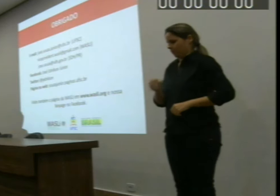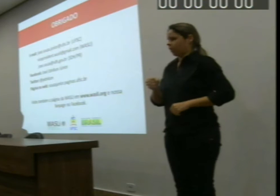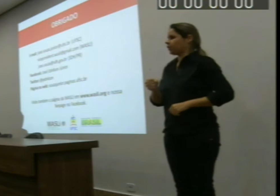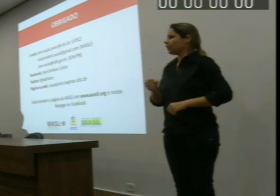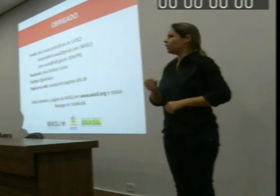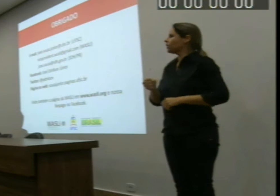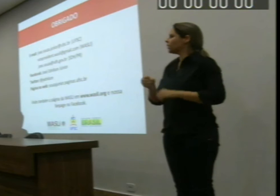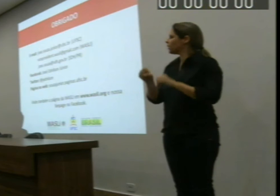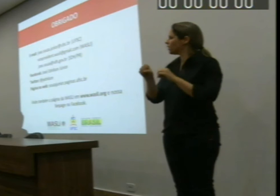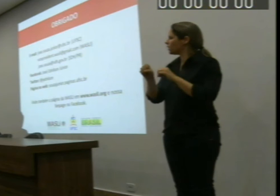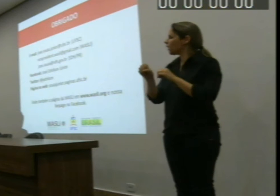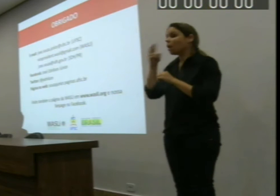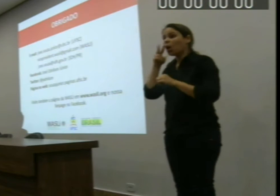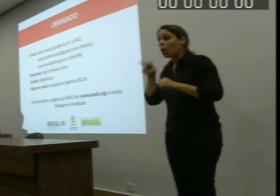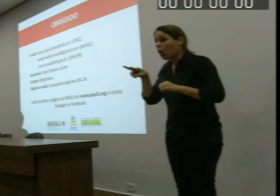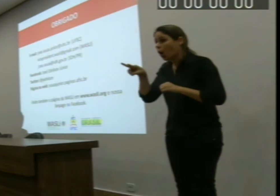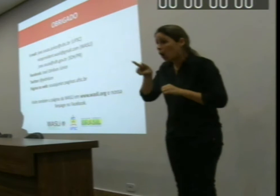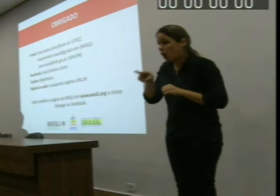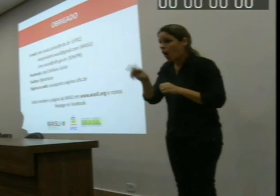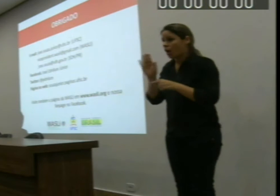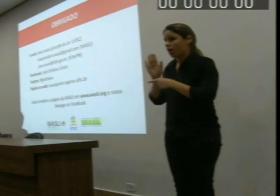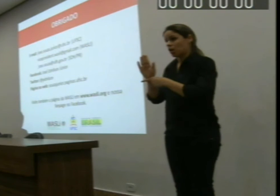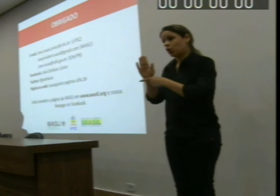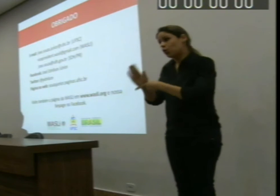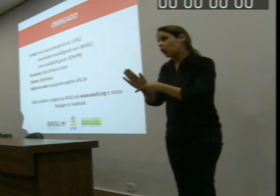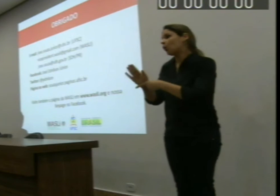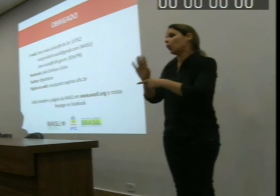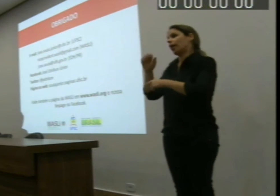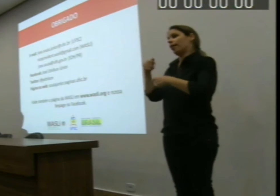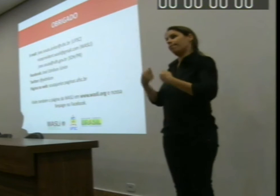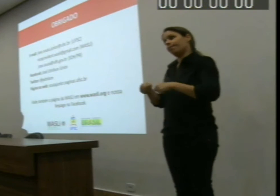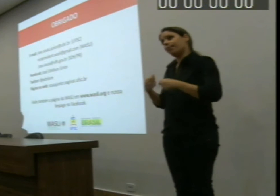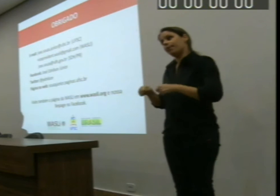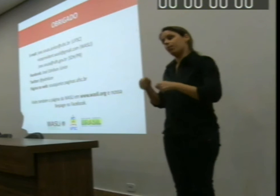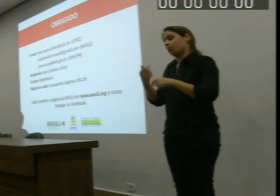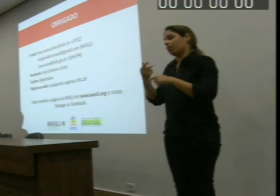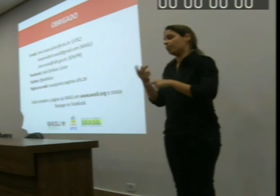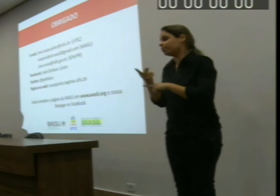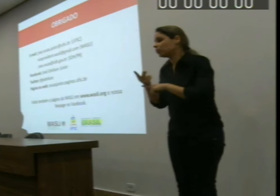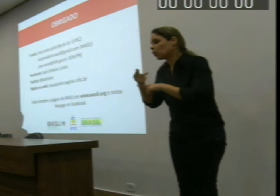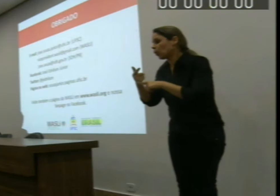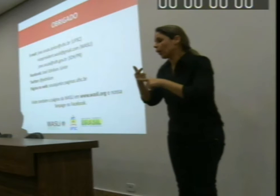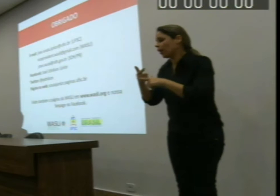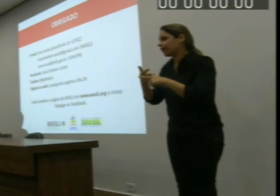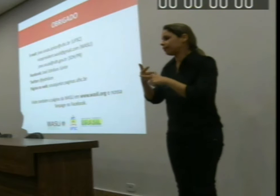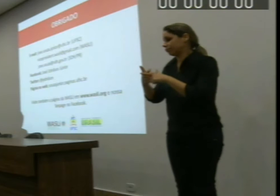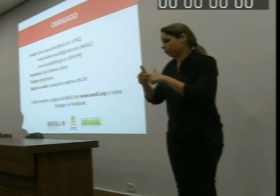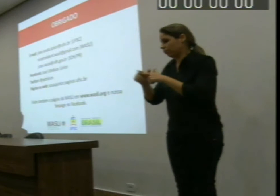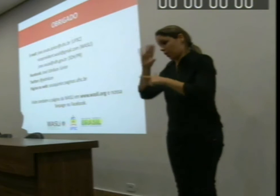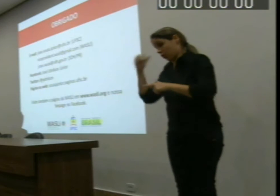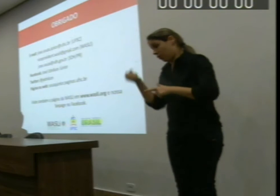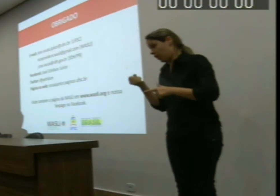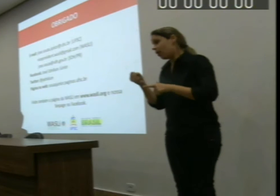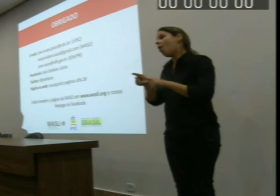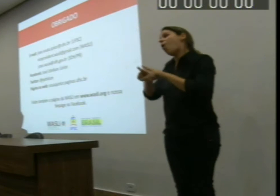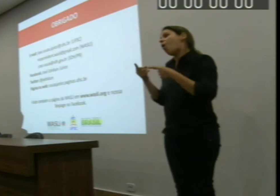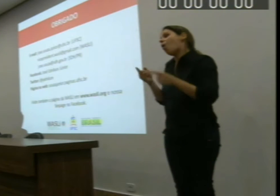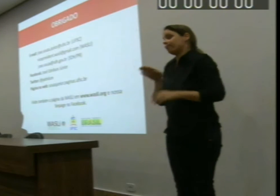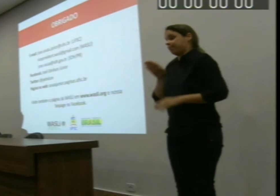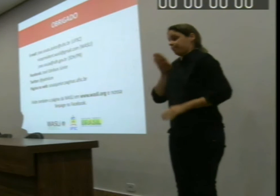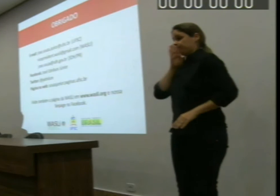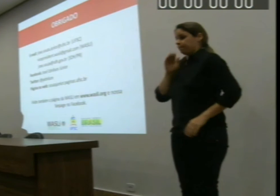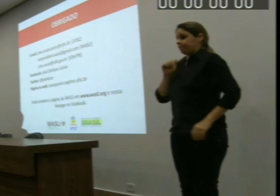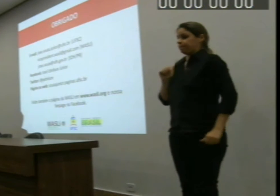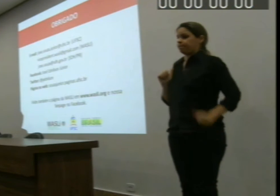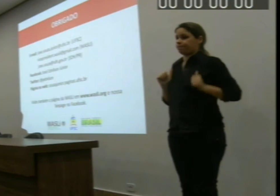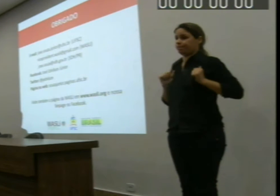de todos e você toma uma providência de certa forma ou então você também acaba se omitindo porque aquele aquela questão não vai ter